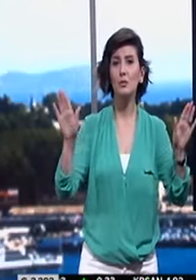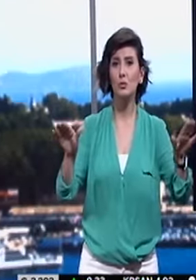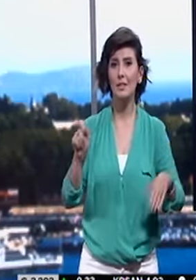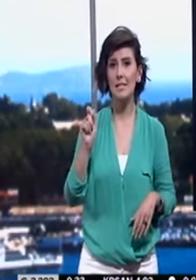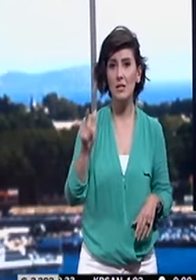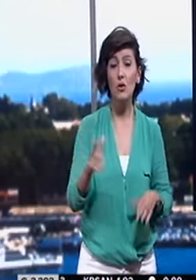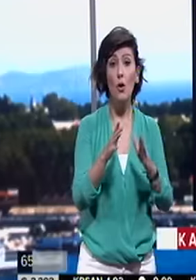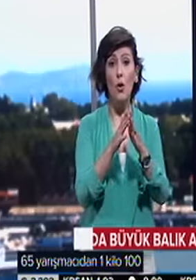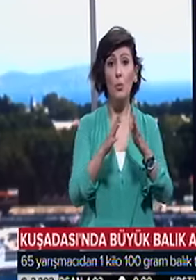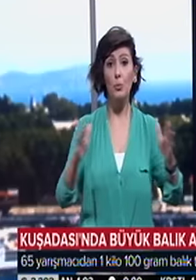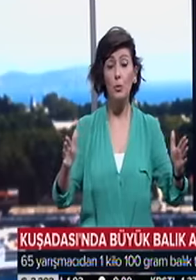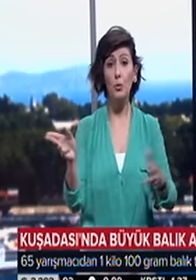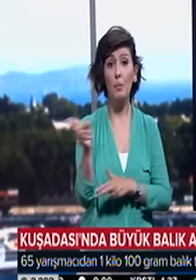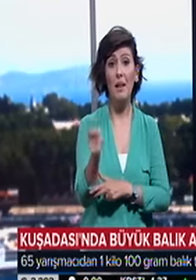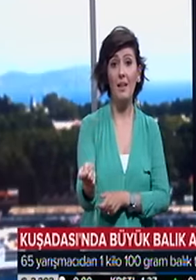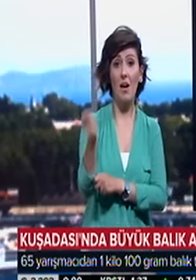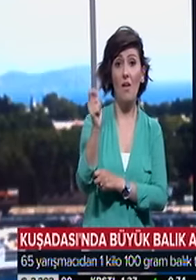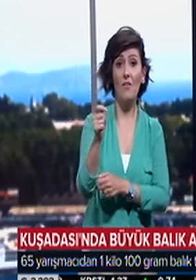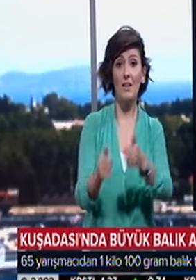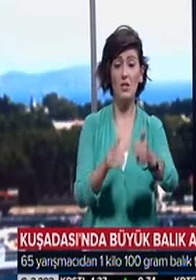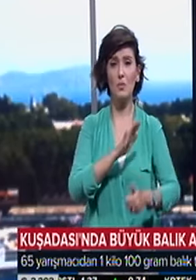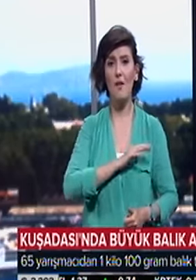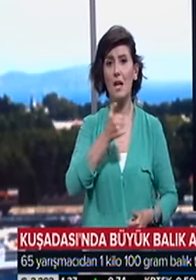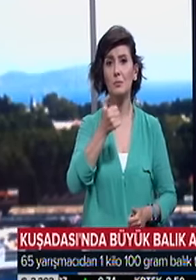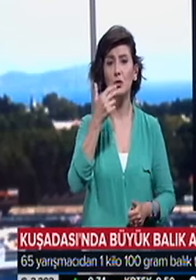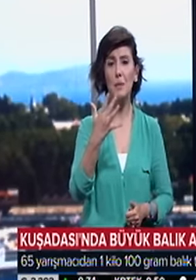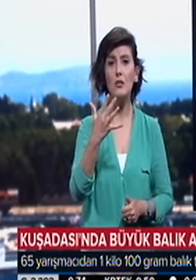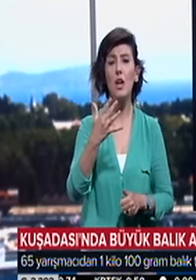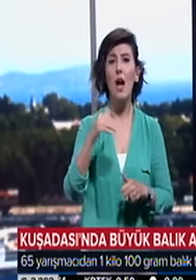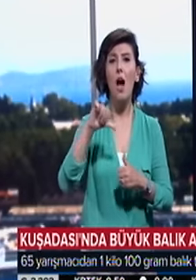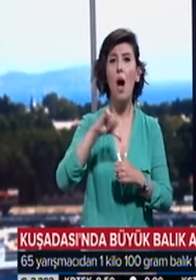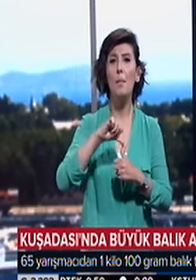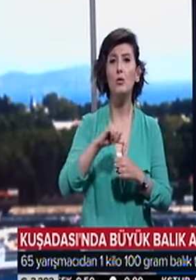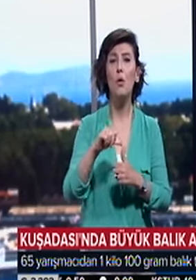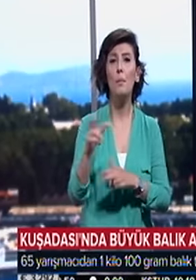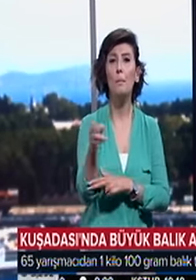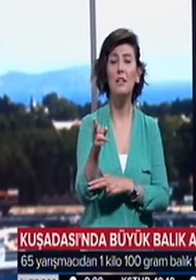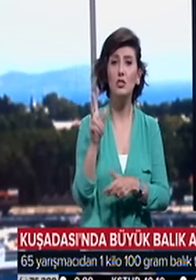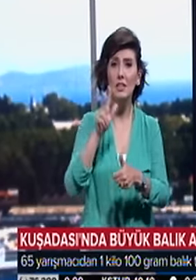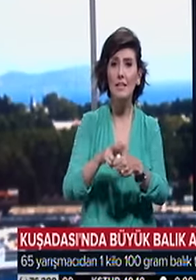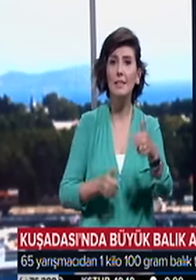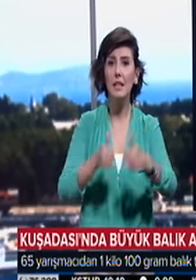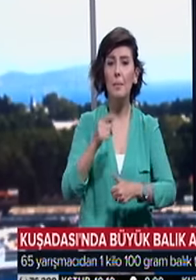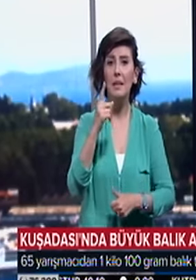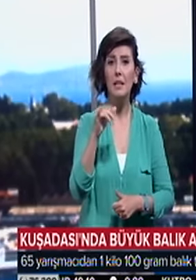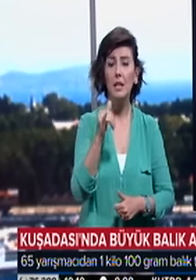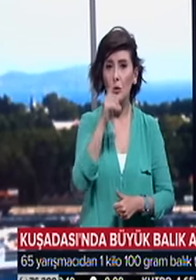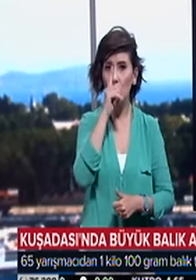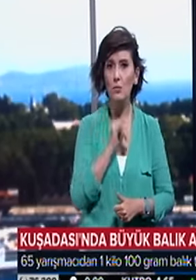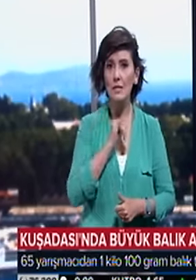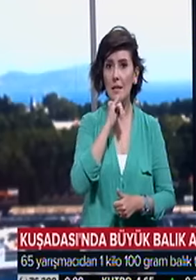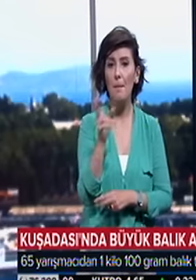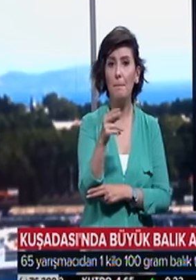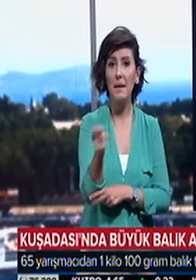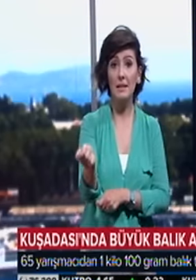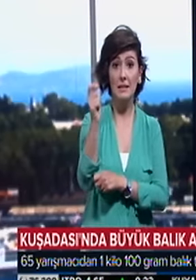Aydın'ın Kuşadası ilçesinde büyük balık avı yarışması yapıldı. 65 amatör balıkçının katıldığı yarışmada 1 kilo 100